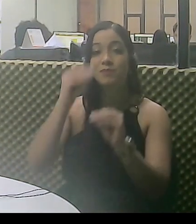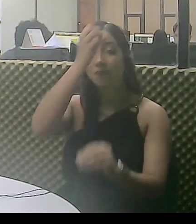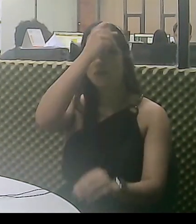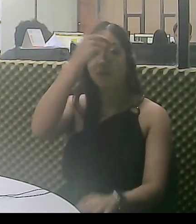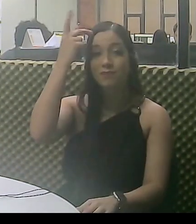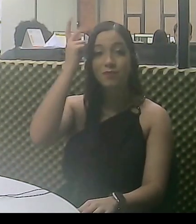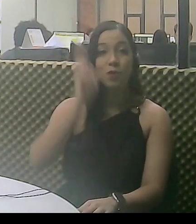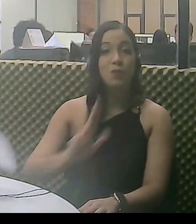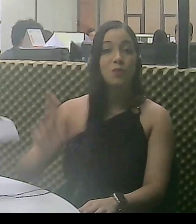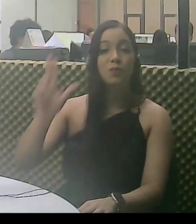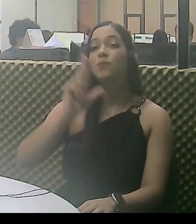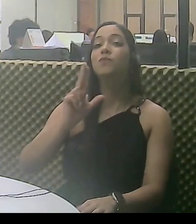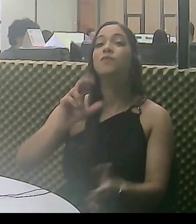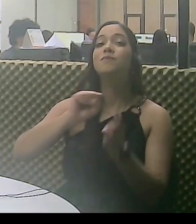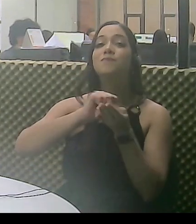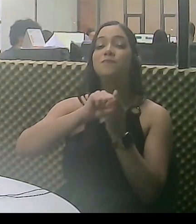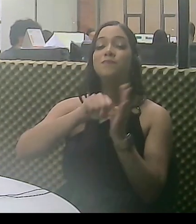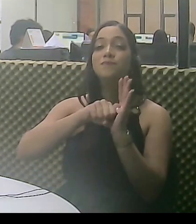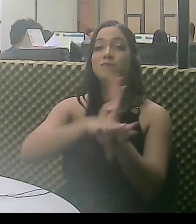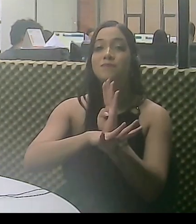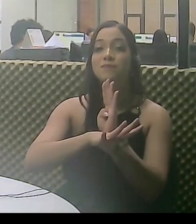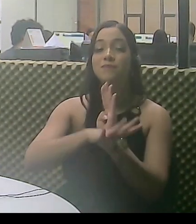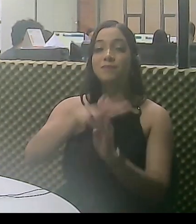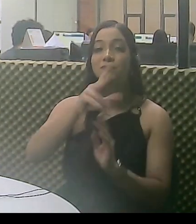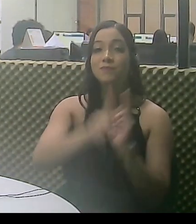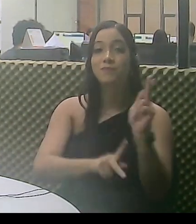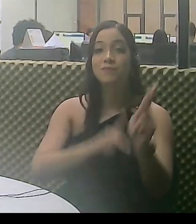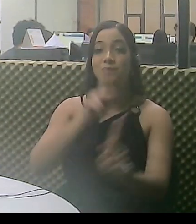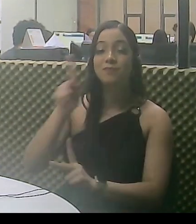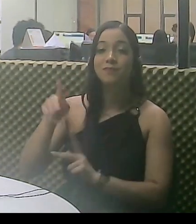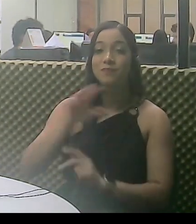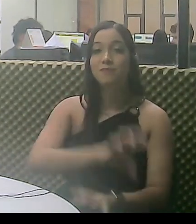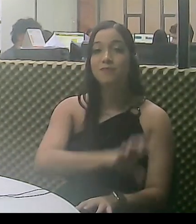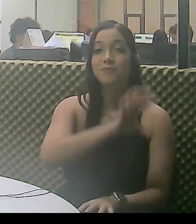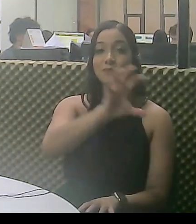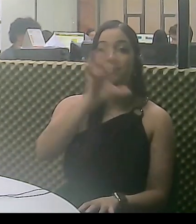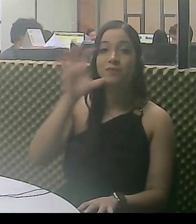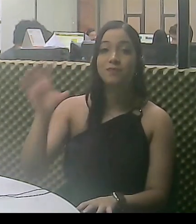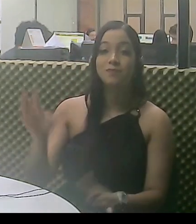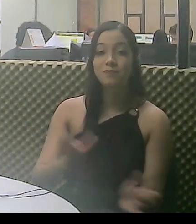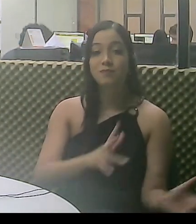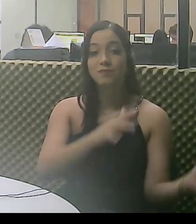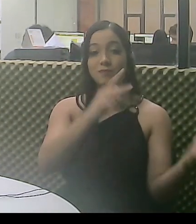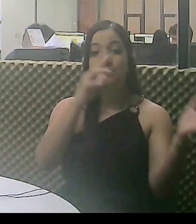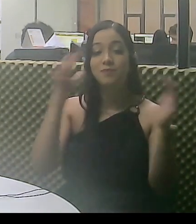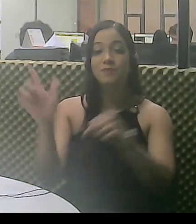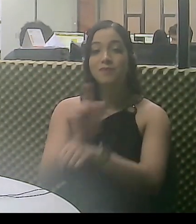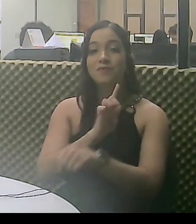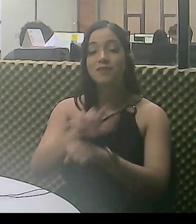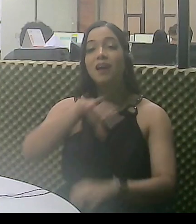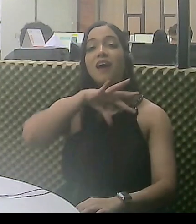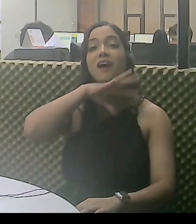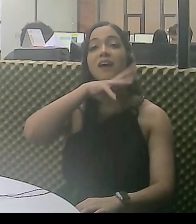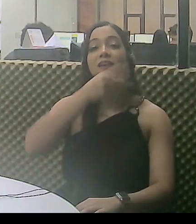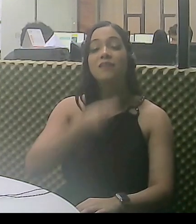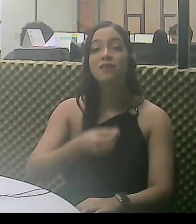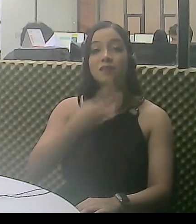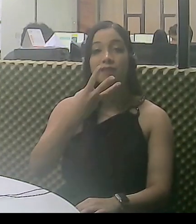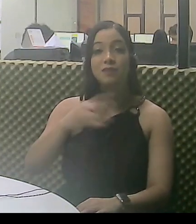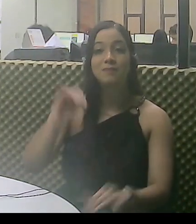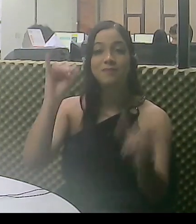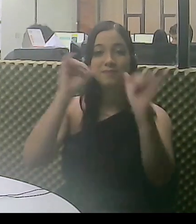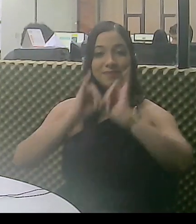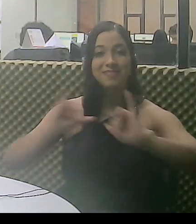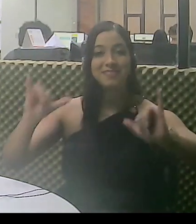de Uberlândia para beneficiar a população em diferentes setores. Nesse período, a gestão Odelmo Leão realizou pelo menos 30